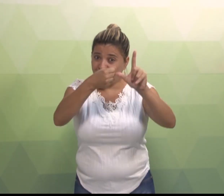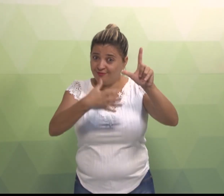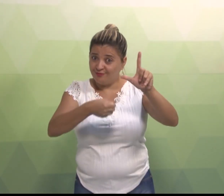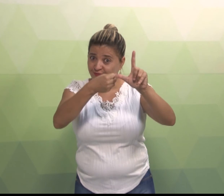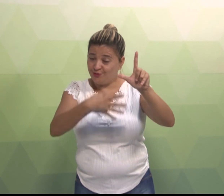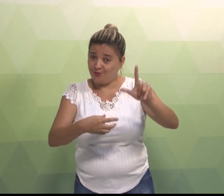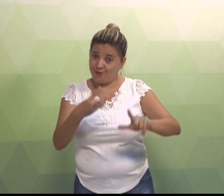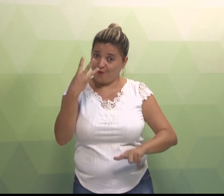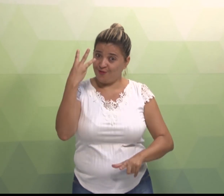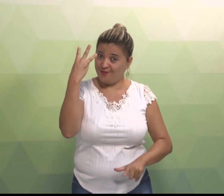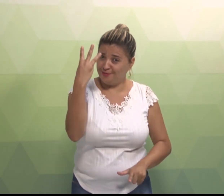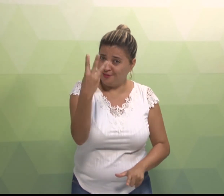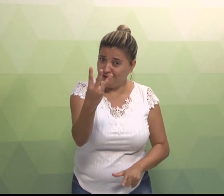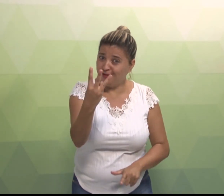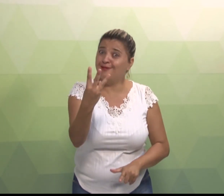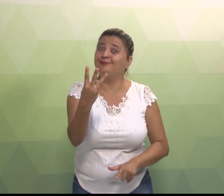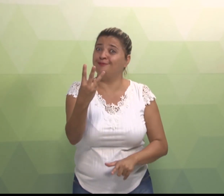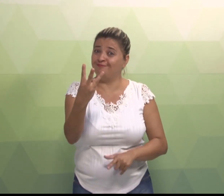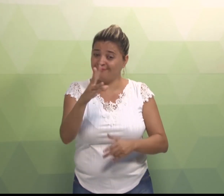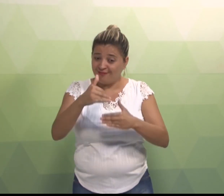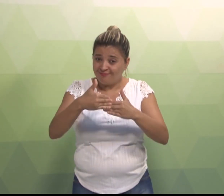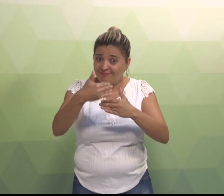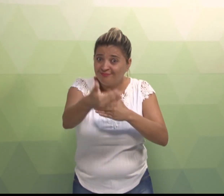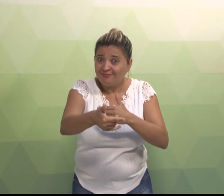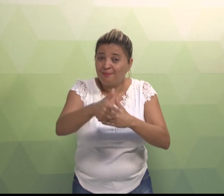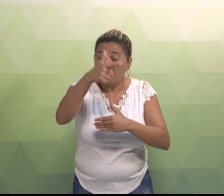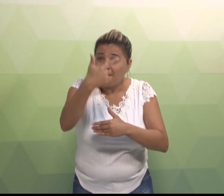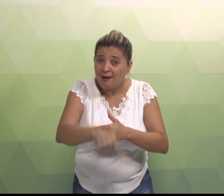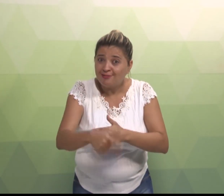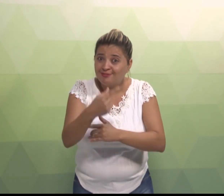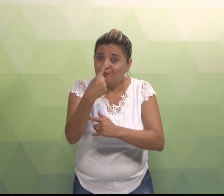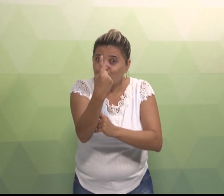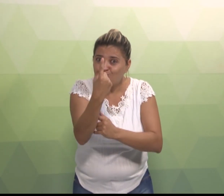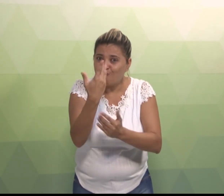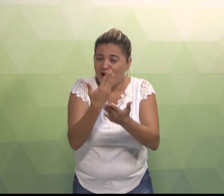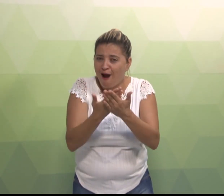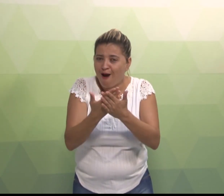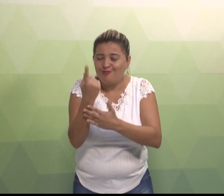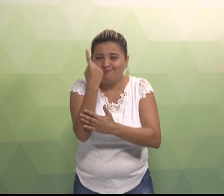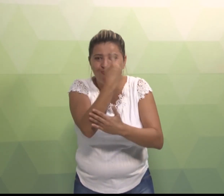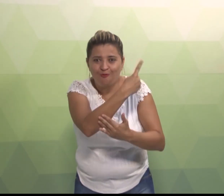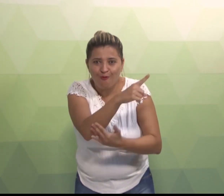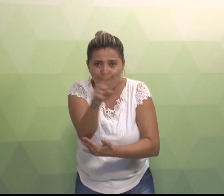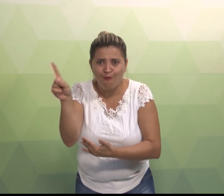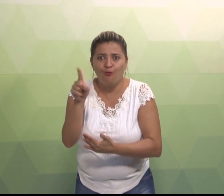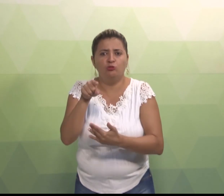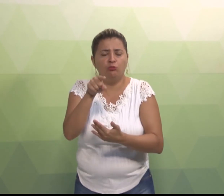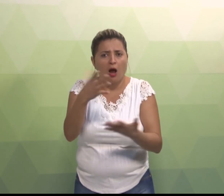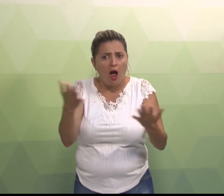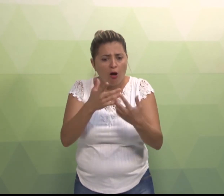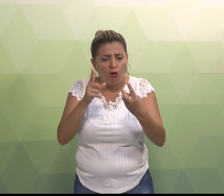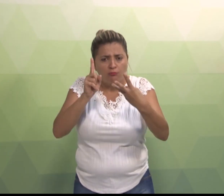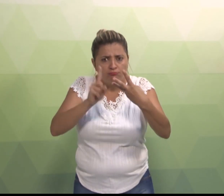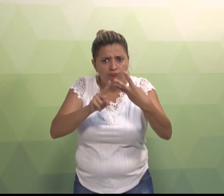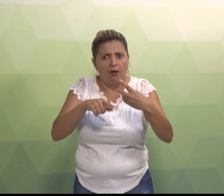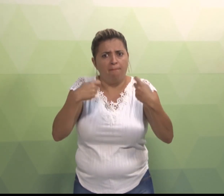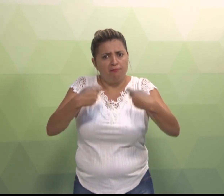videoaula 3. Então, teremos apenas mais uma aula, que será a última. Então, agora, nessa terceira aula, se